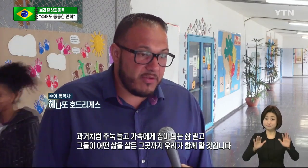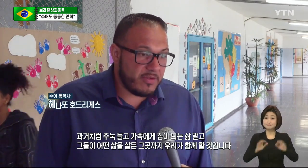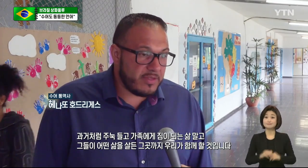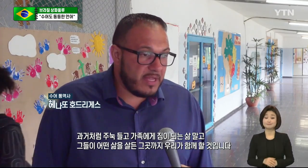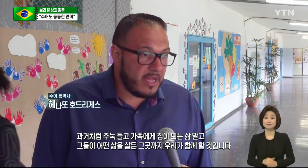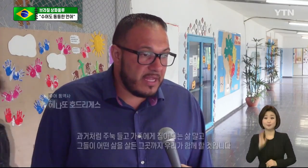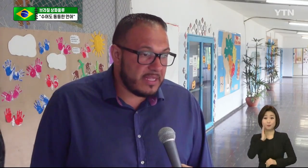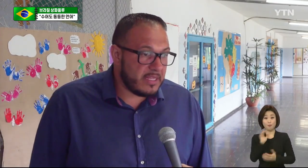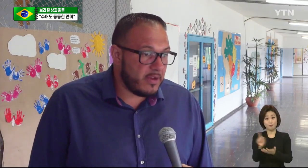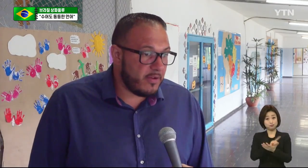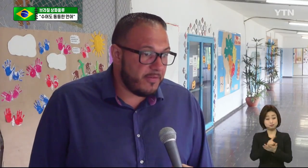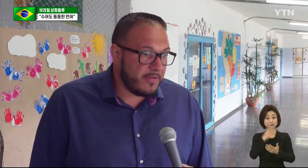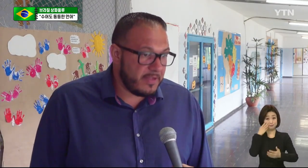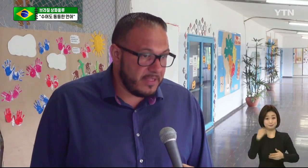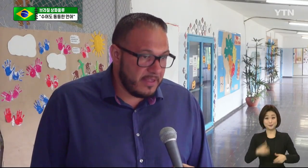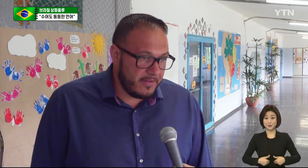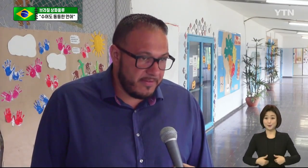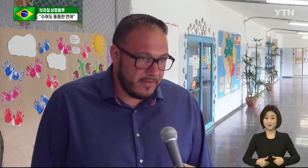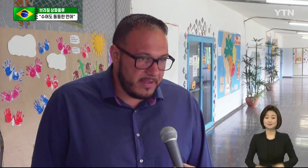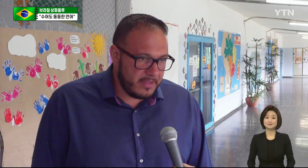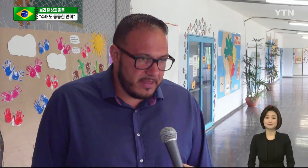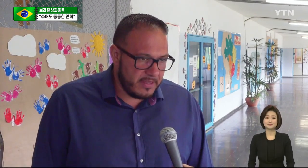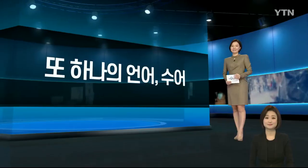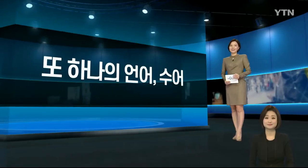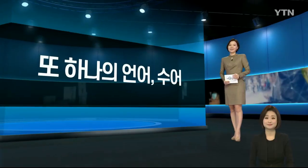gente vai ter que cuidar até o fim da vida.